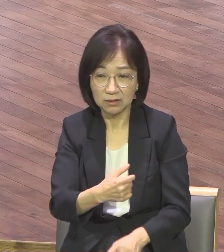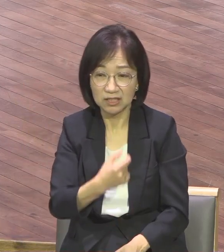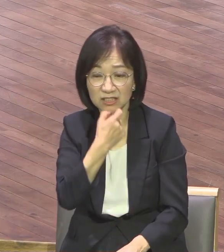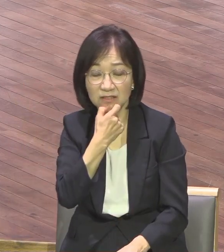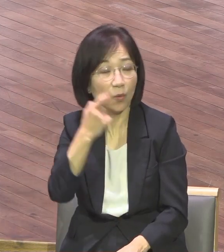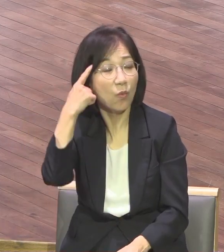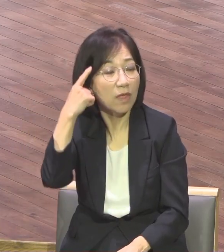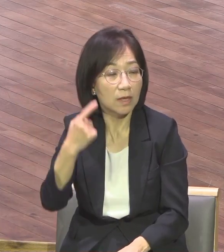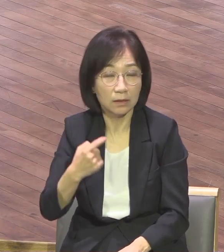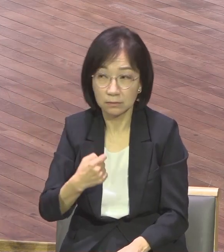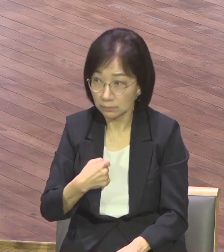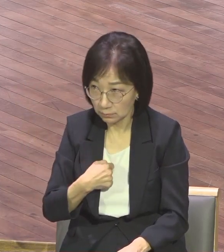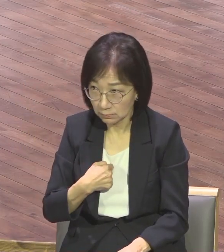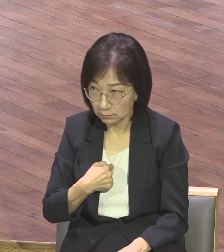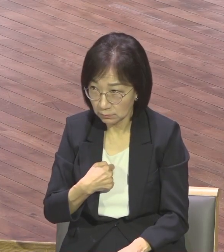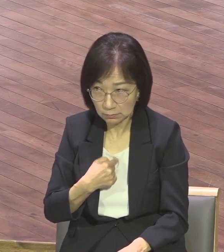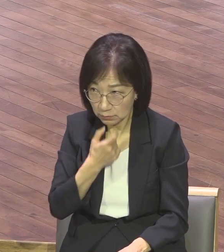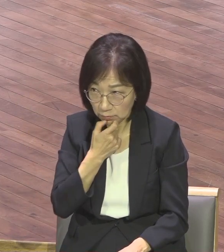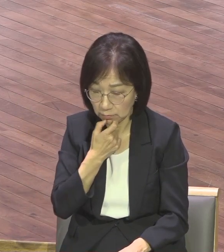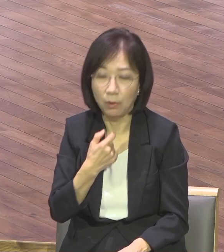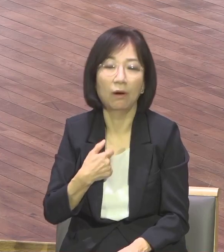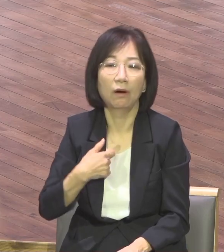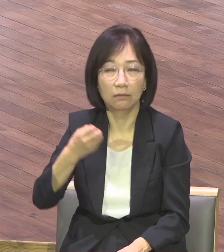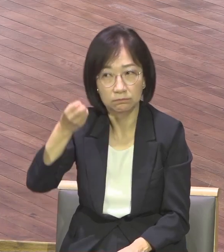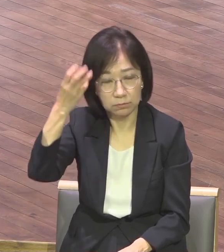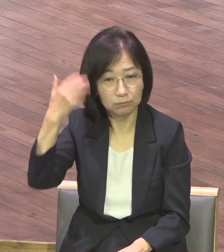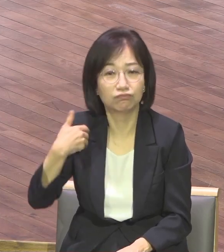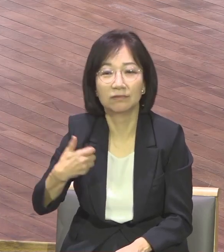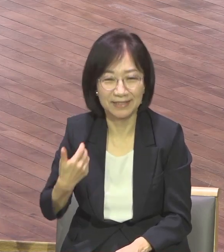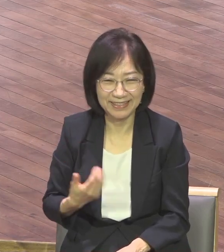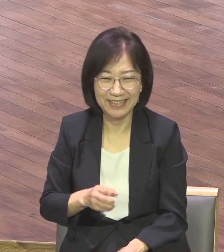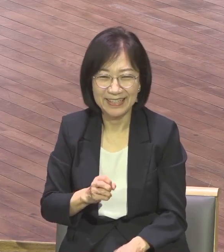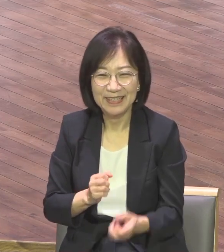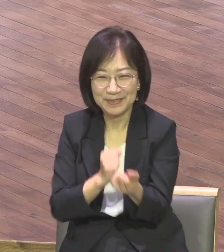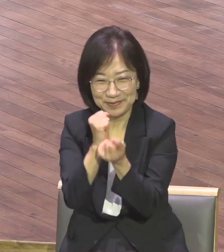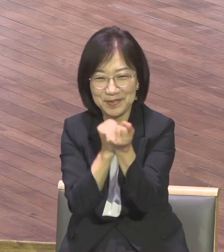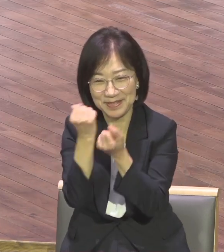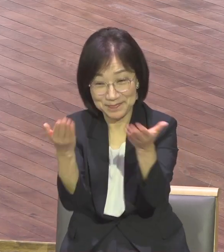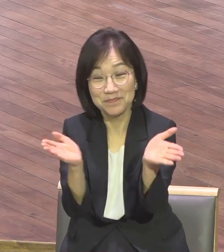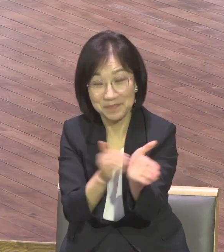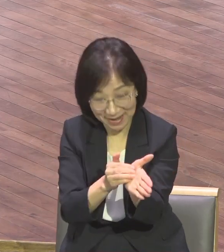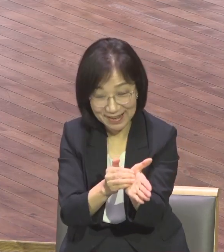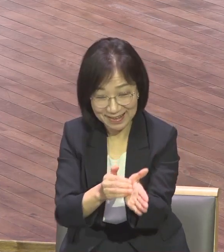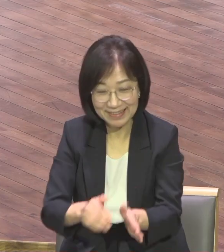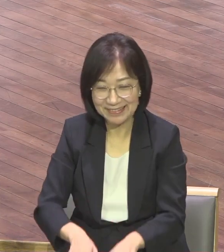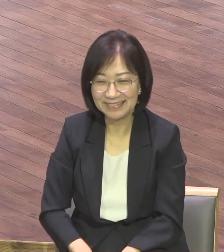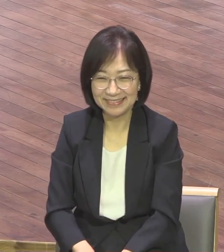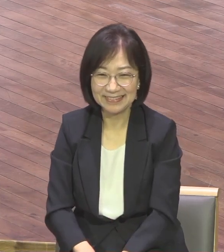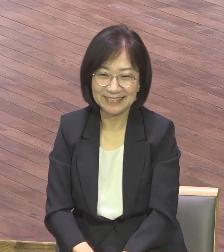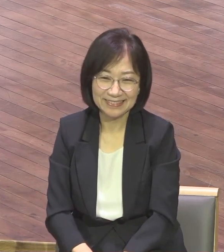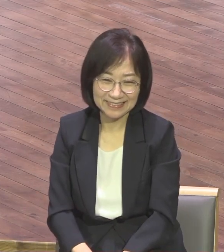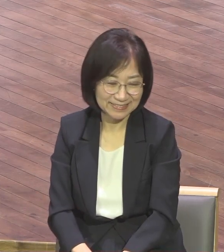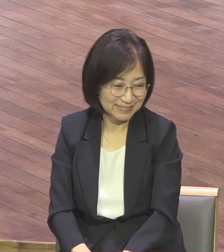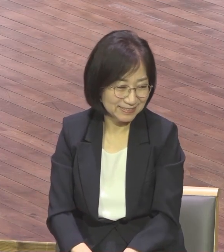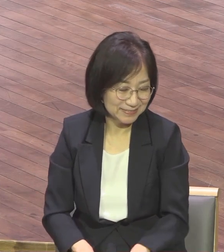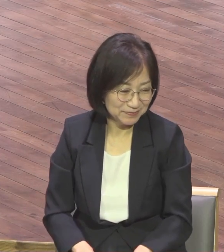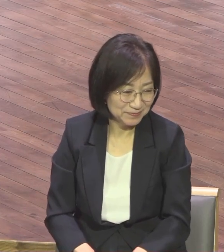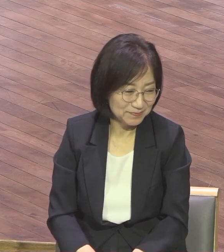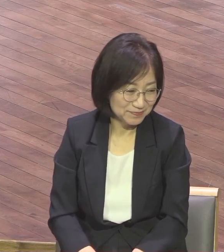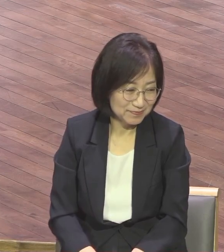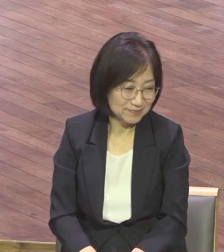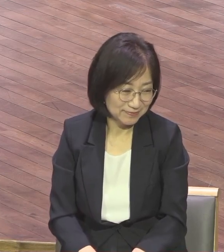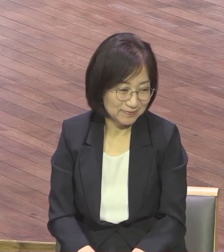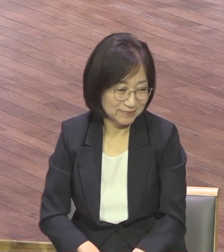하나님이 높이면 올라갈 수 있고 낮추면 내려갑니다. 생사하복 주의 손에 있습니다. 오래